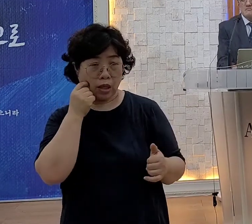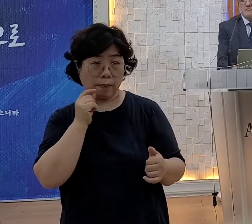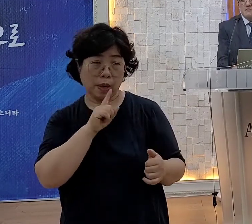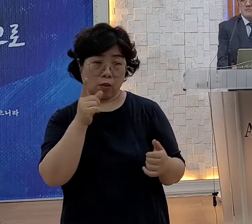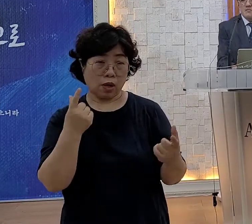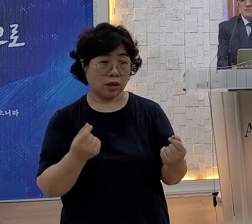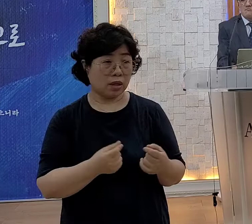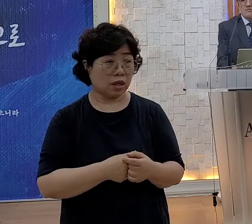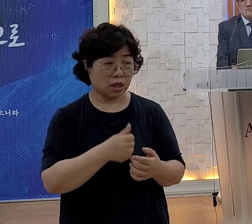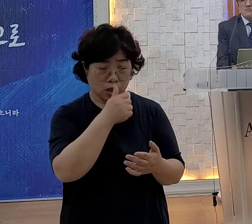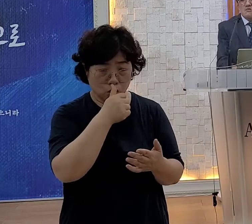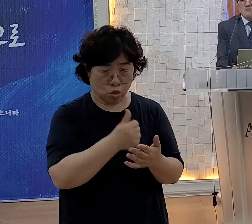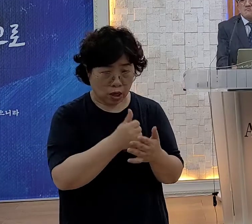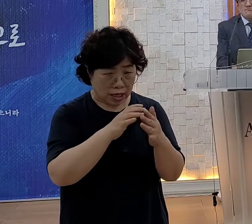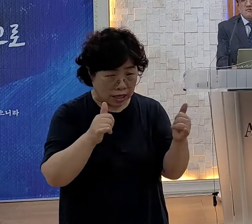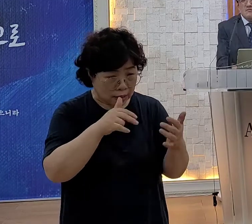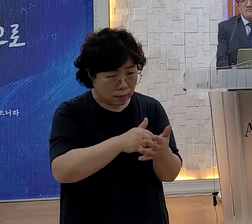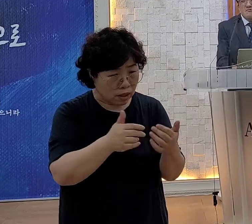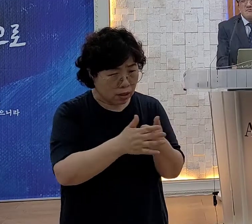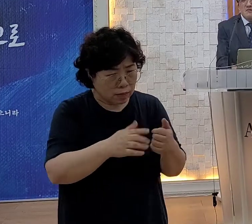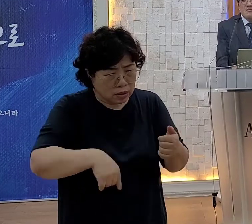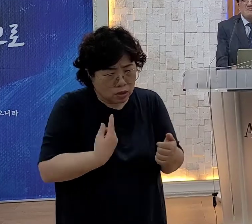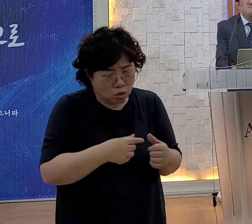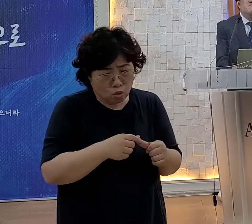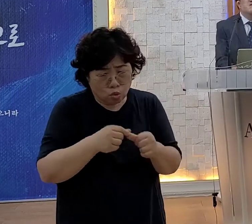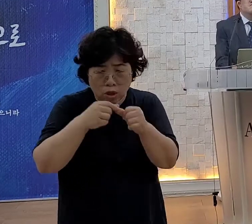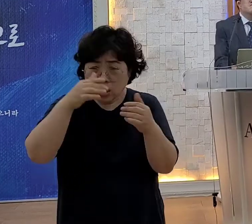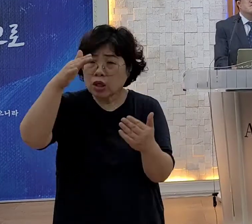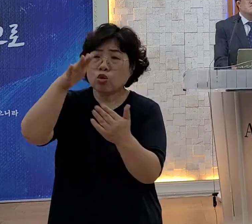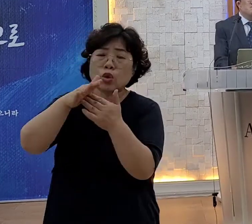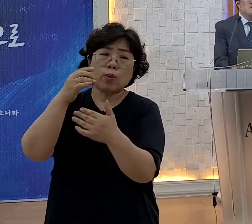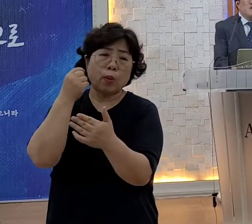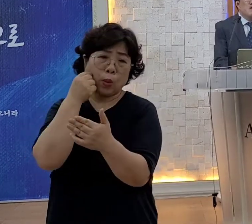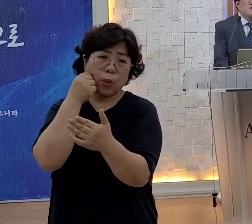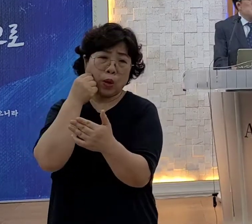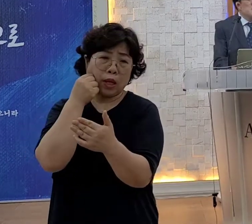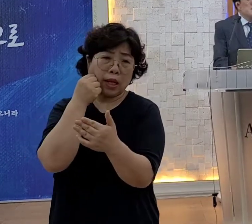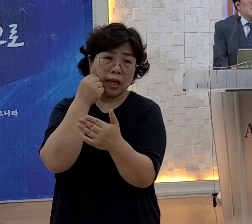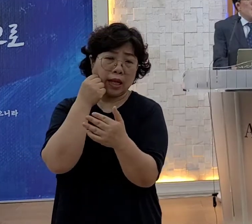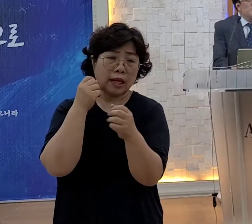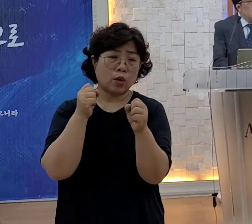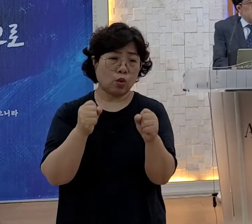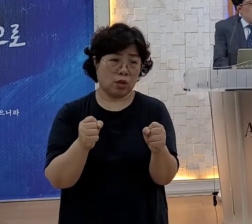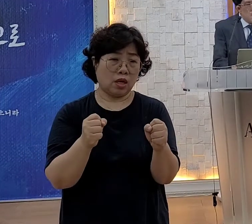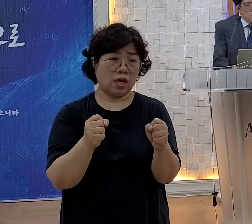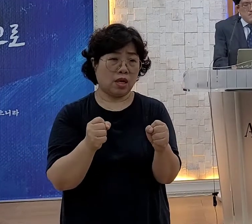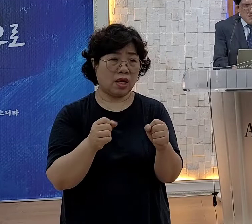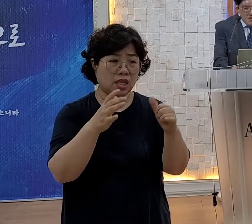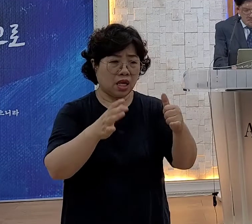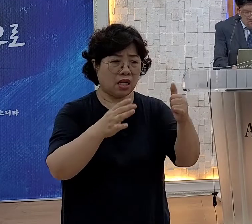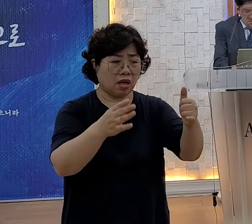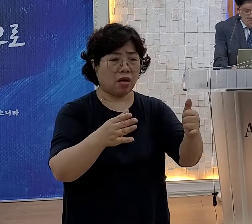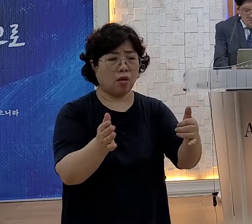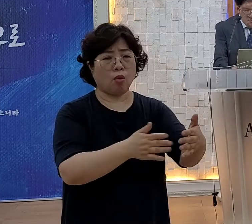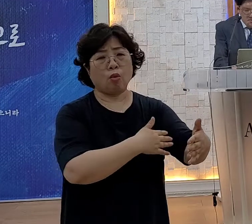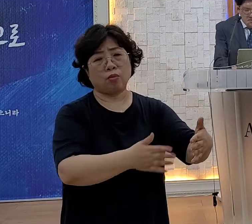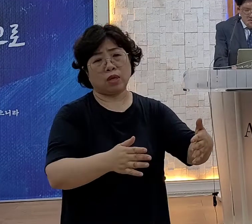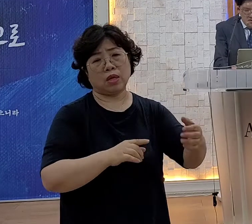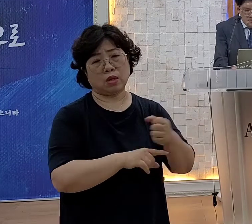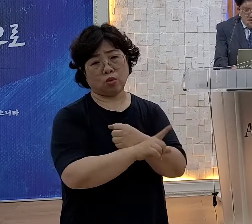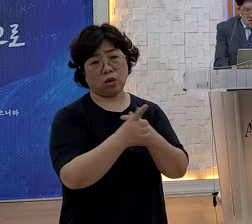받아요? 우리는 우리 스스로 우리 힘으로는 구원받을 수 있는 존재가 이 세상에 아무도 없다. 이런 말이 되는